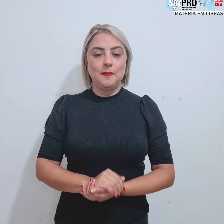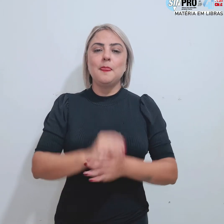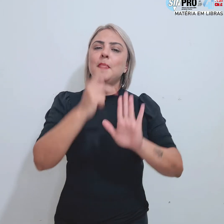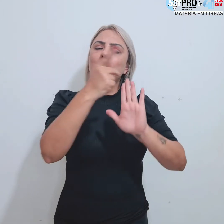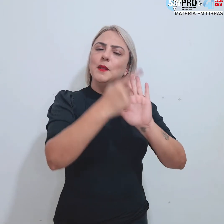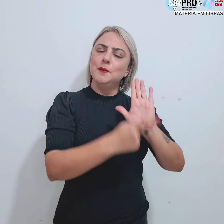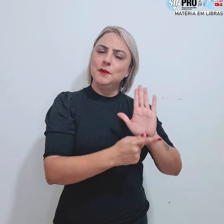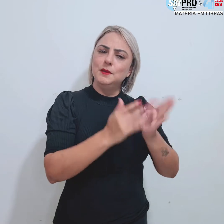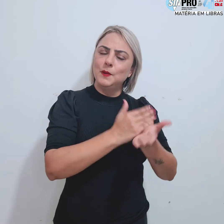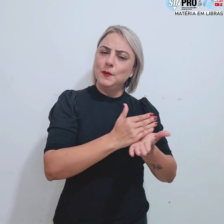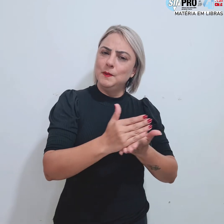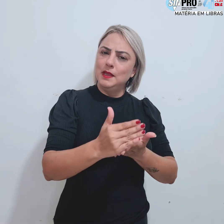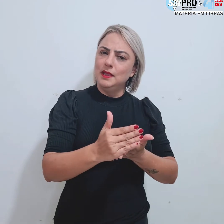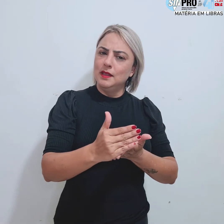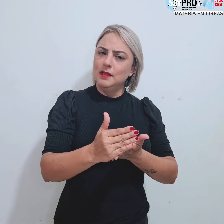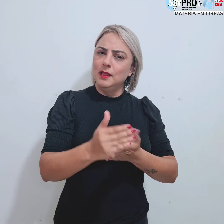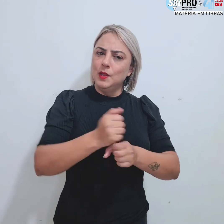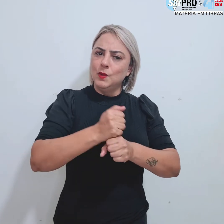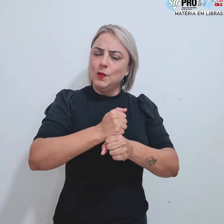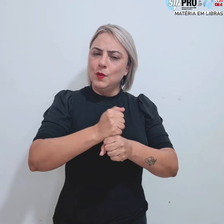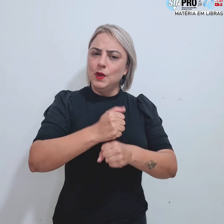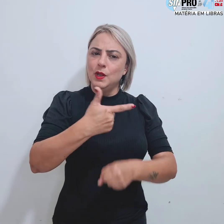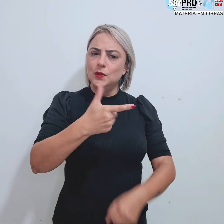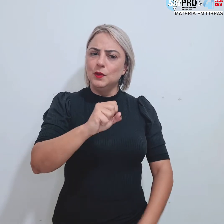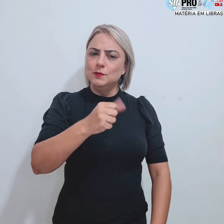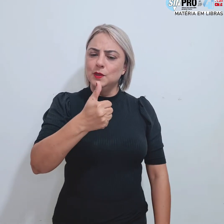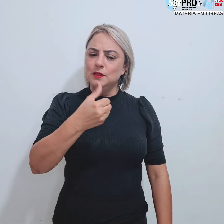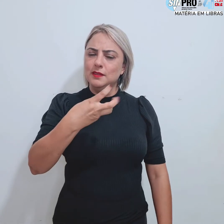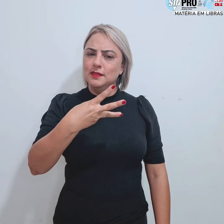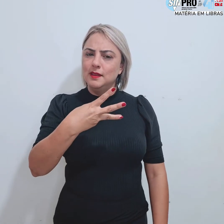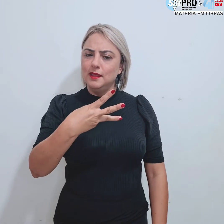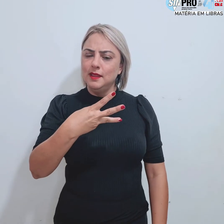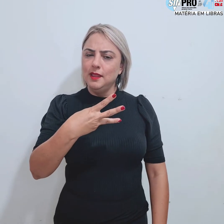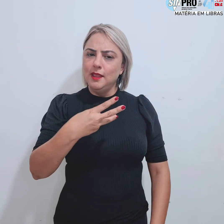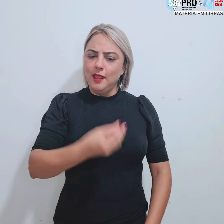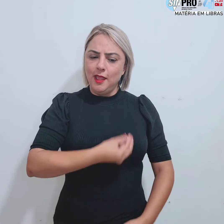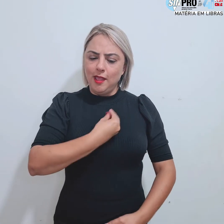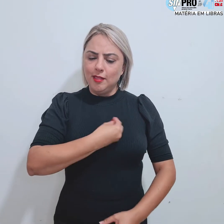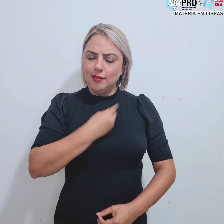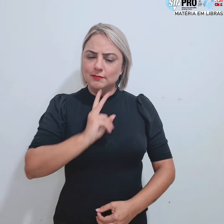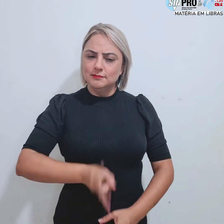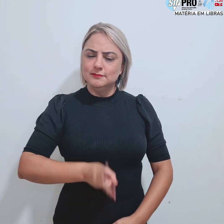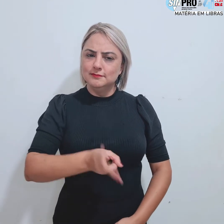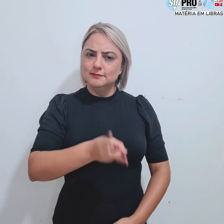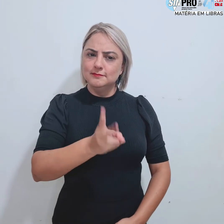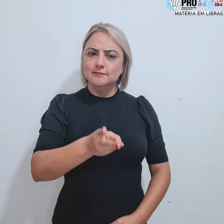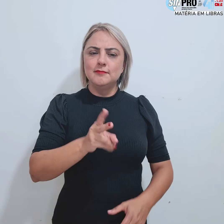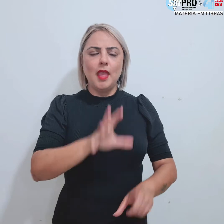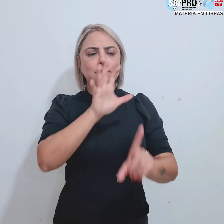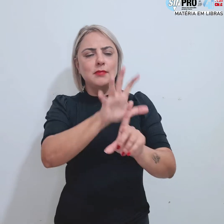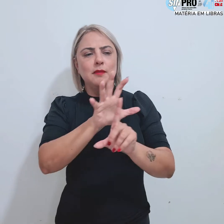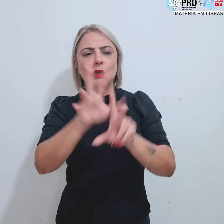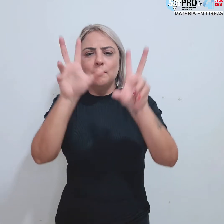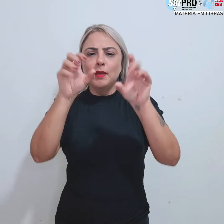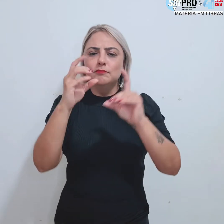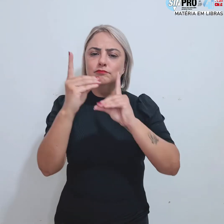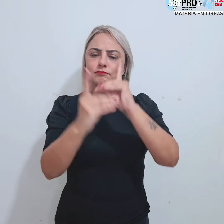O projeto, iniciado em 2013, permanece vivo e aborda de maneira